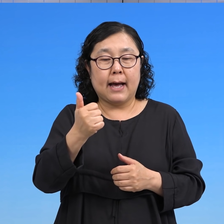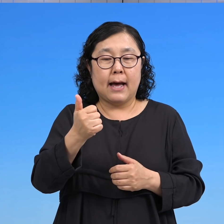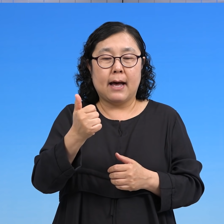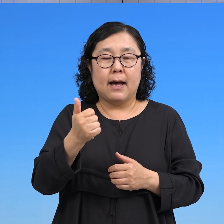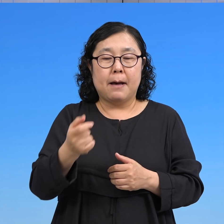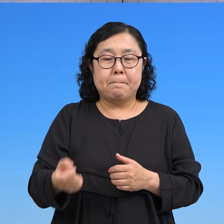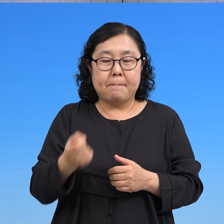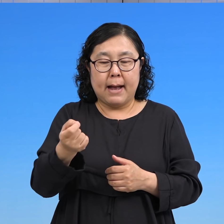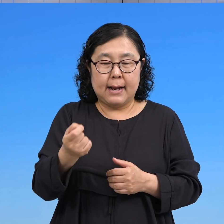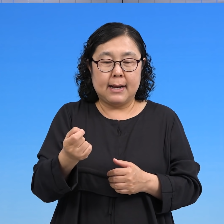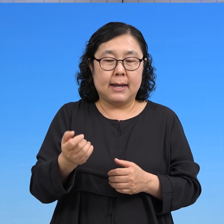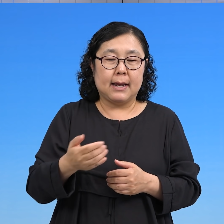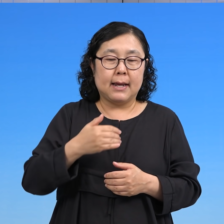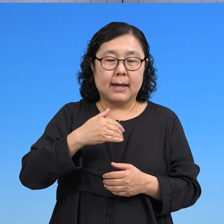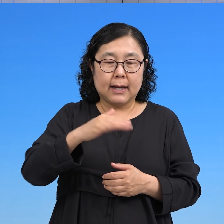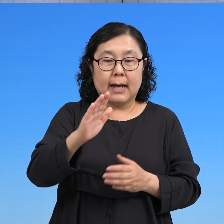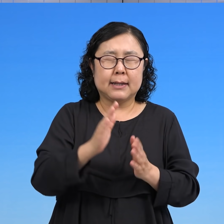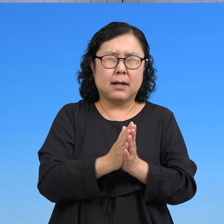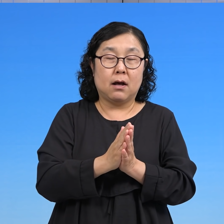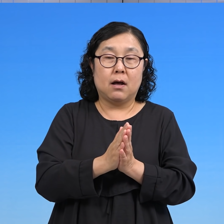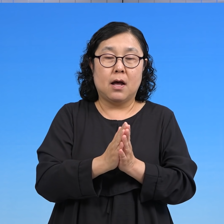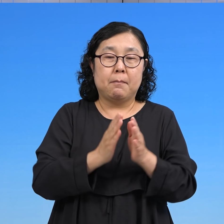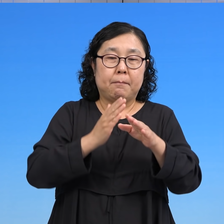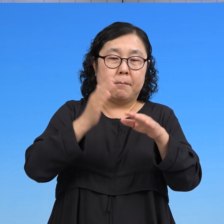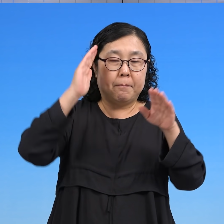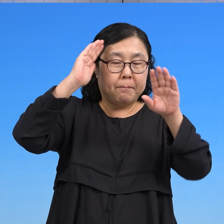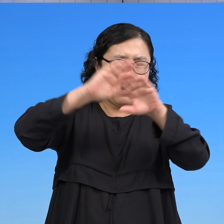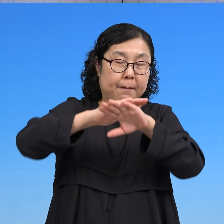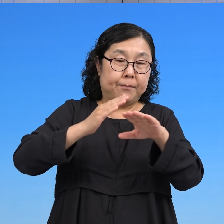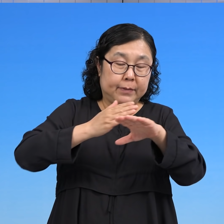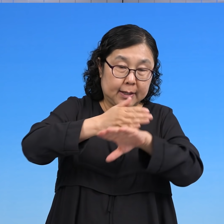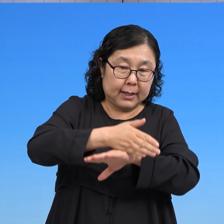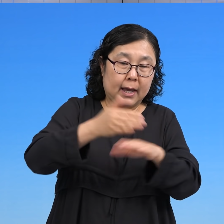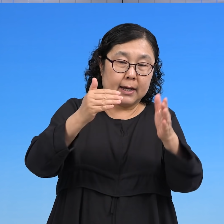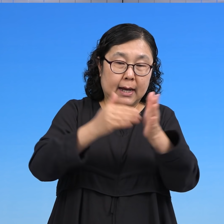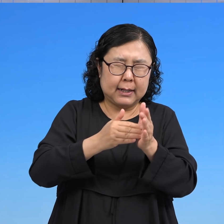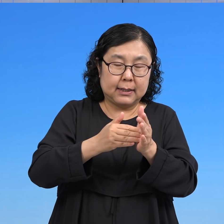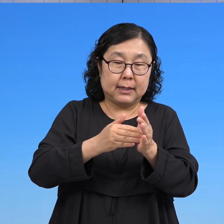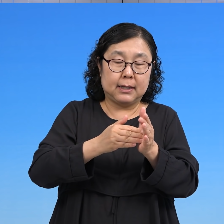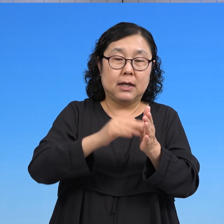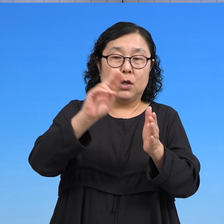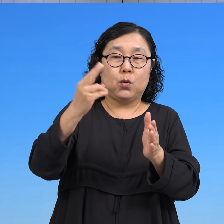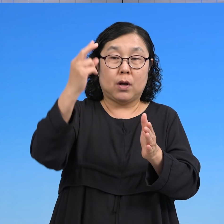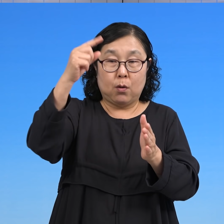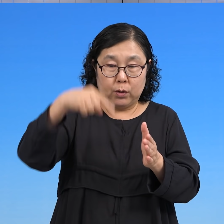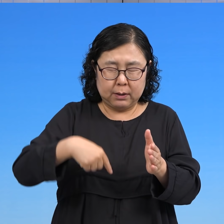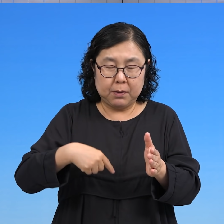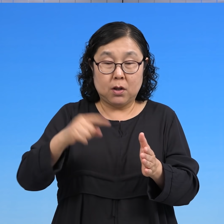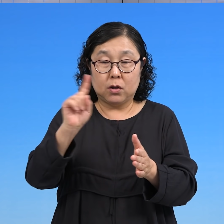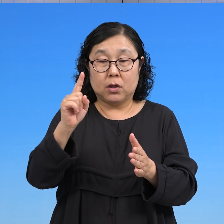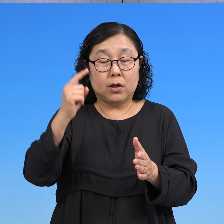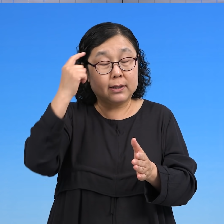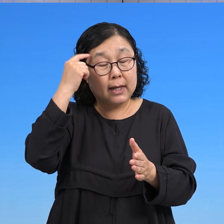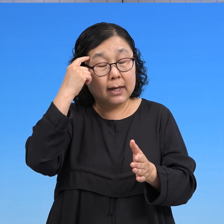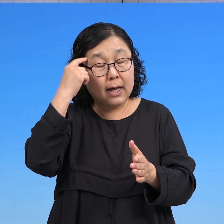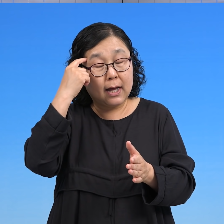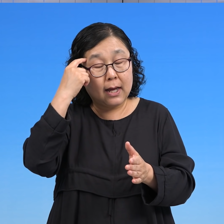아빠가 일찍 나가서 밤늦게까지 일하느라 집에 못 들어오시면 어떤 생각이 드니?